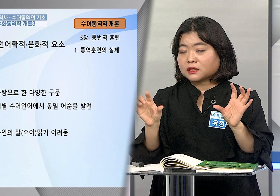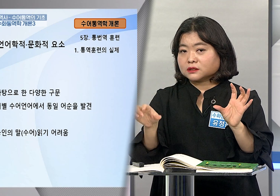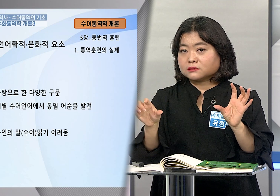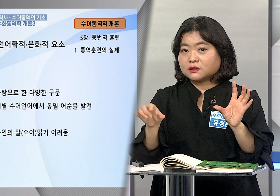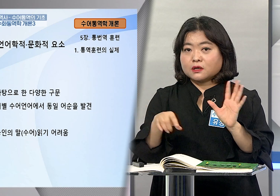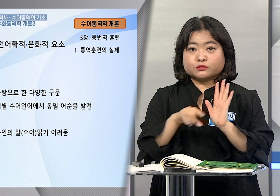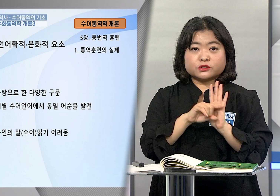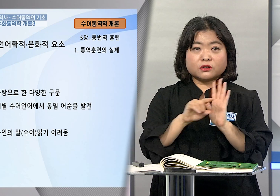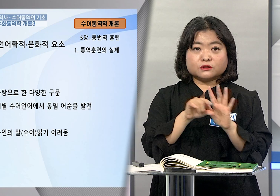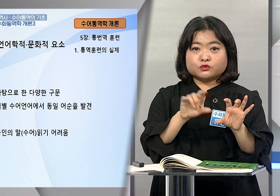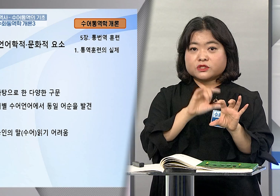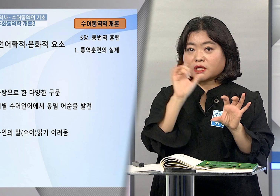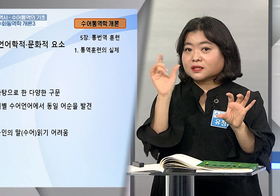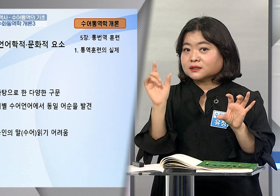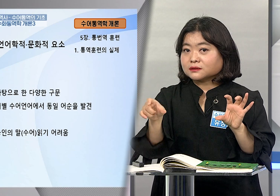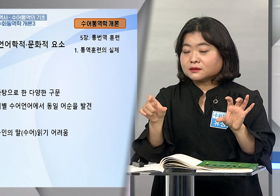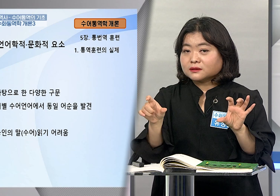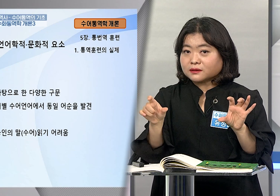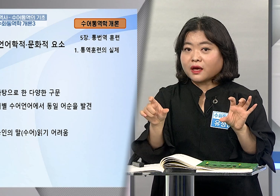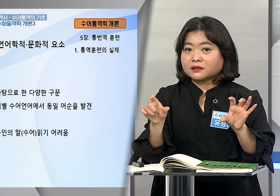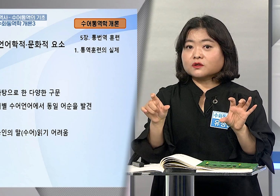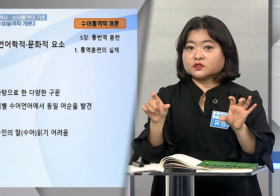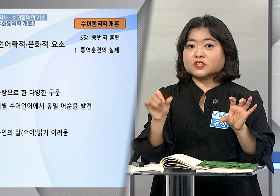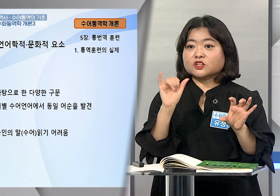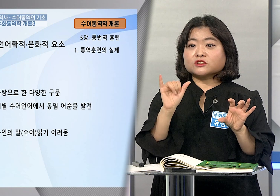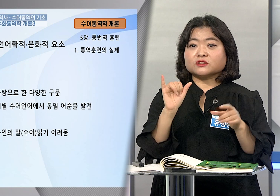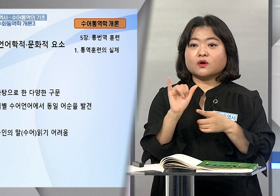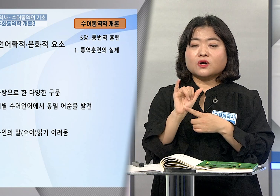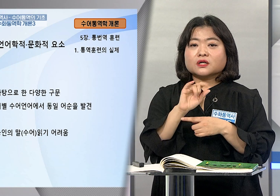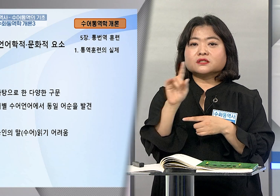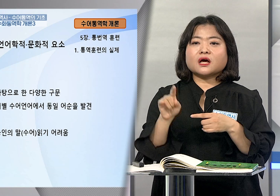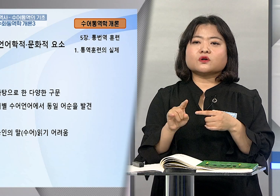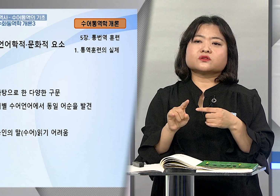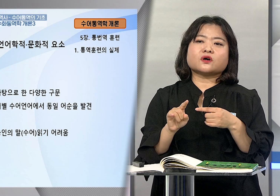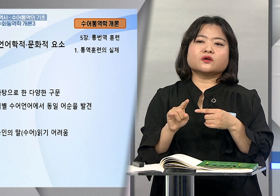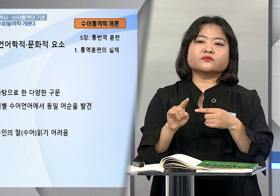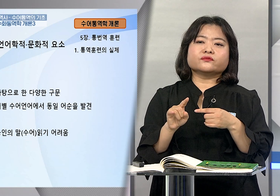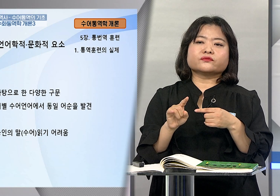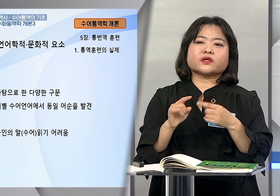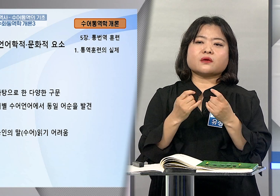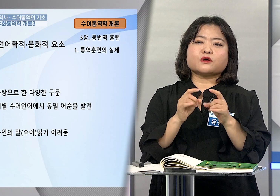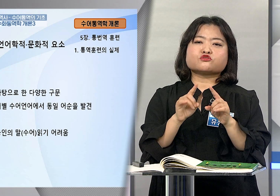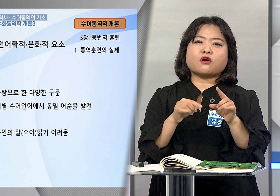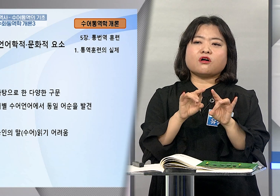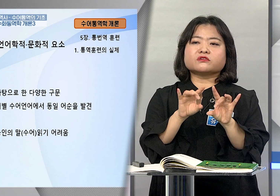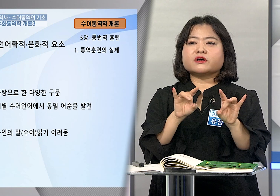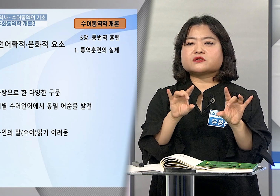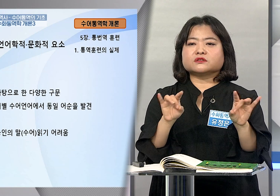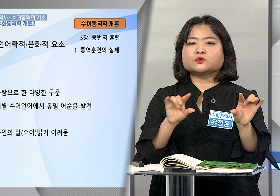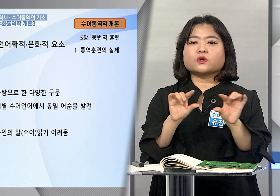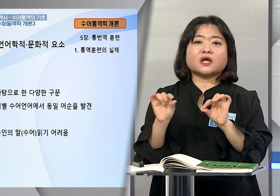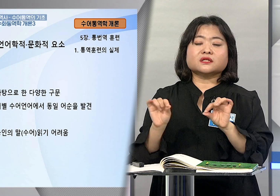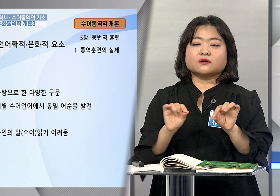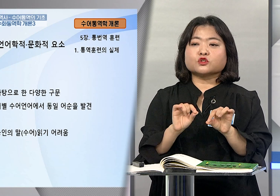끝, 부정 언어는 문장의 끝, 네, 그런 것들이 있거든요. 그런 어떤 개별 수어 언어에서는 동일한